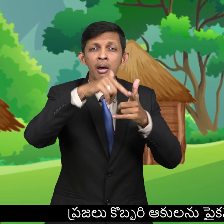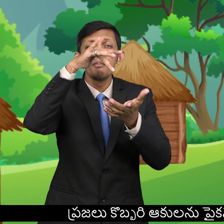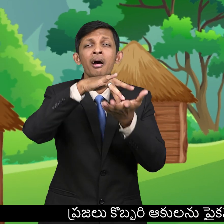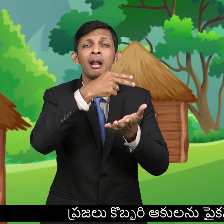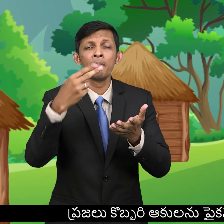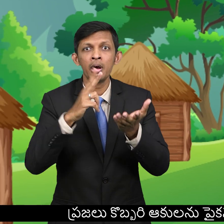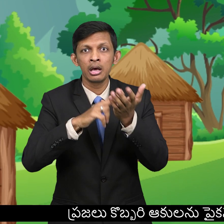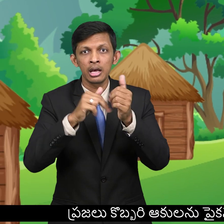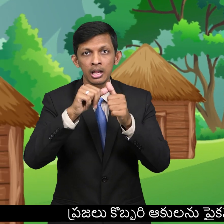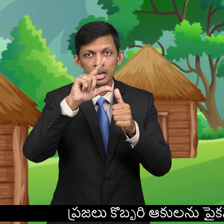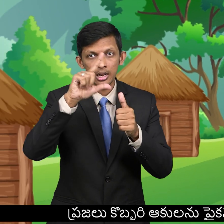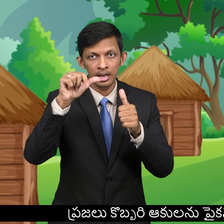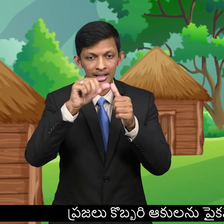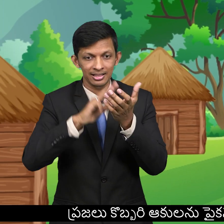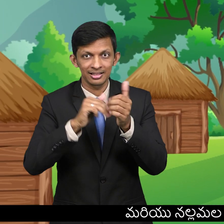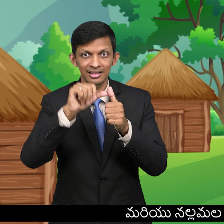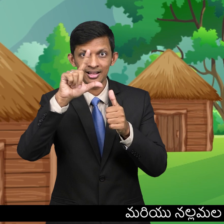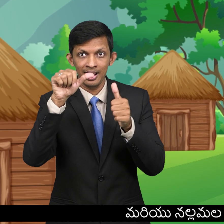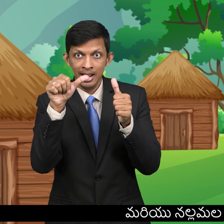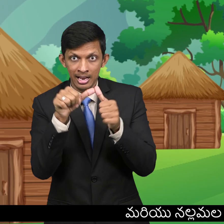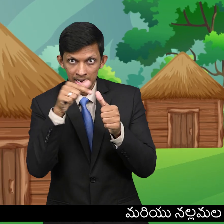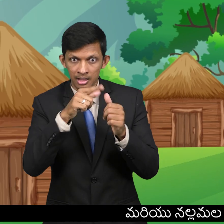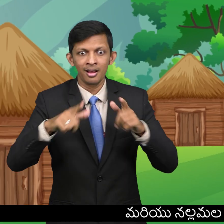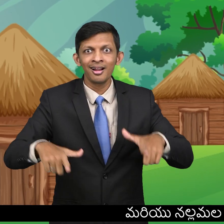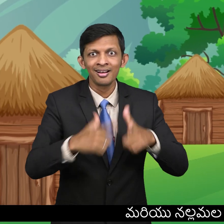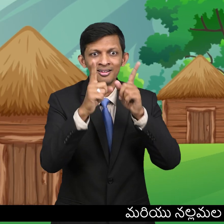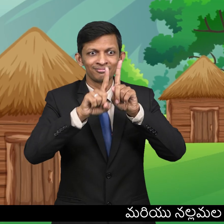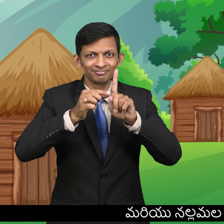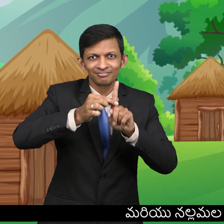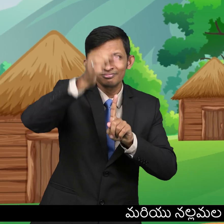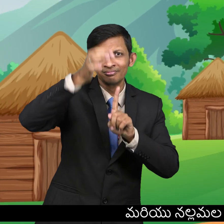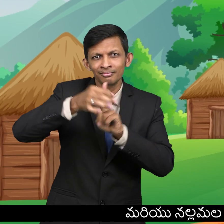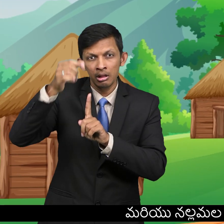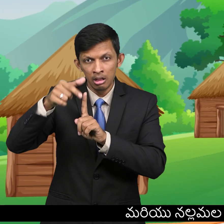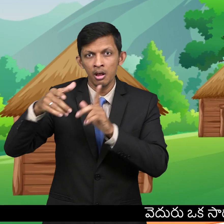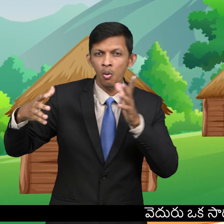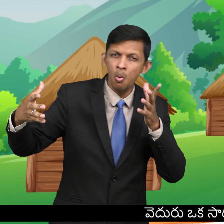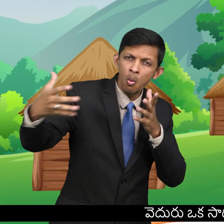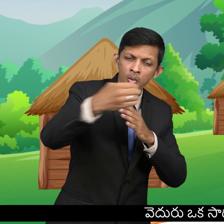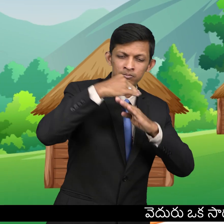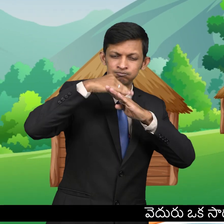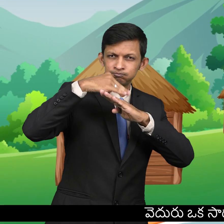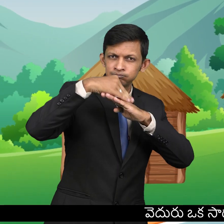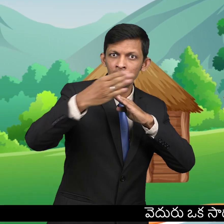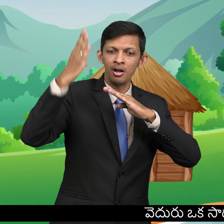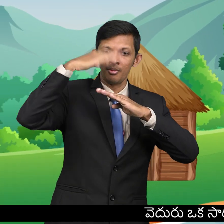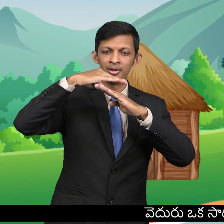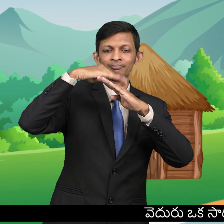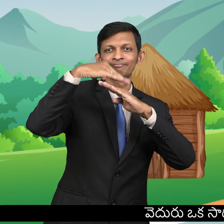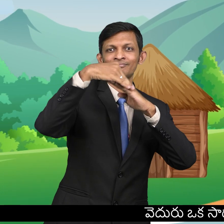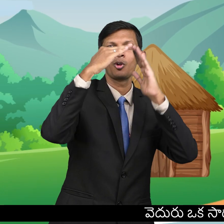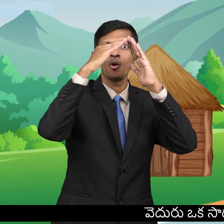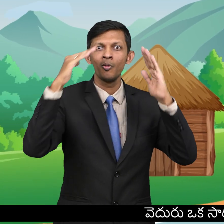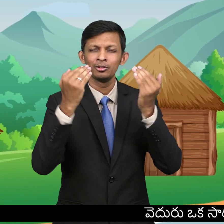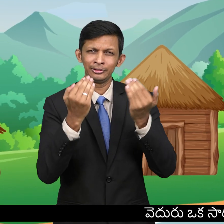నిర్మించడానికి ఉపయోగిస్తారు. మరియు నల్లమల వంటి అటవీ ప్రాంతాలలో వెదురు ఒక సాధారణ